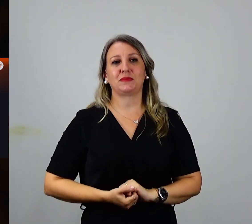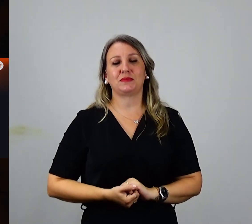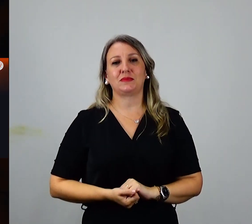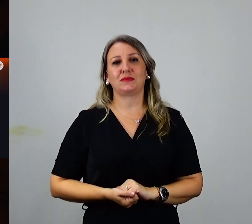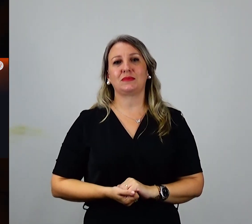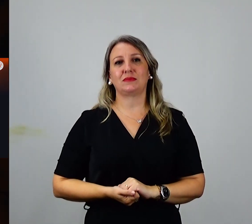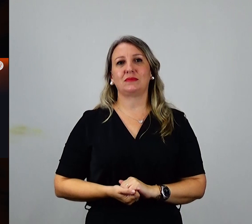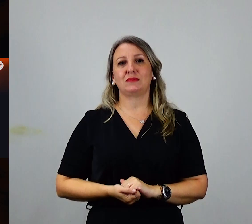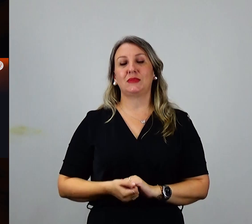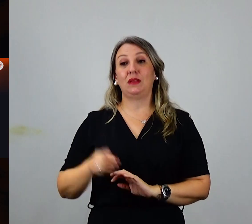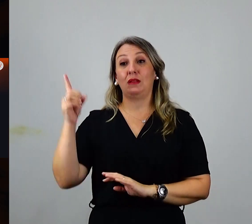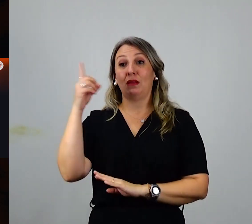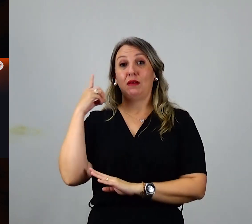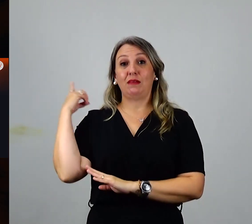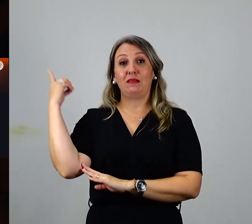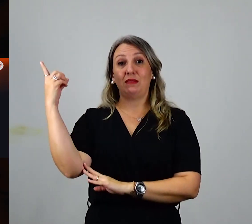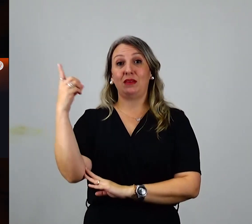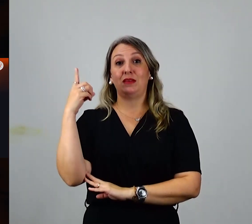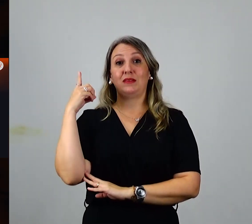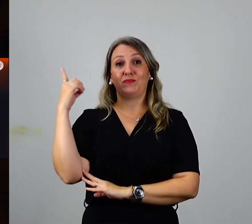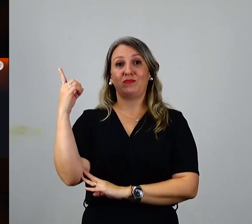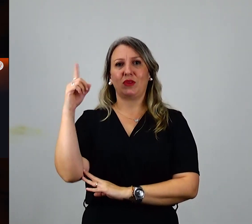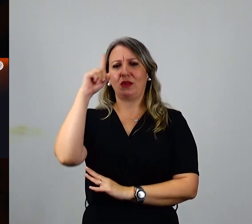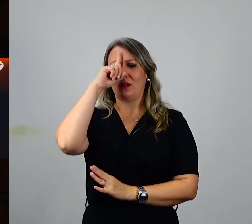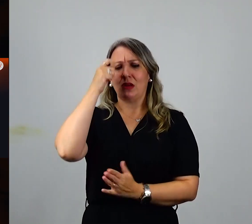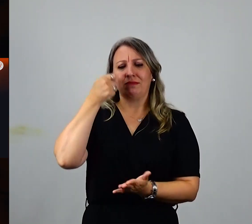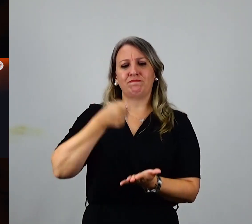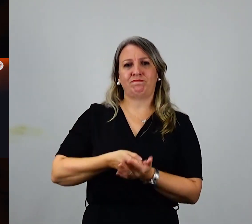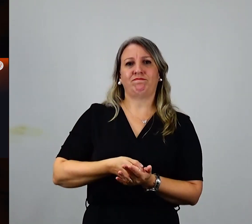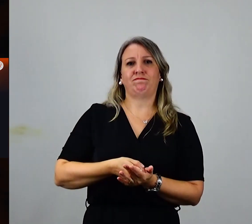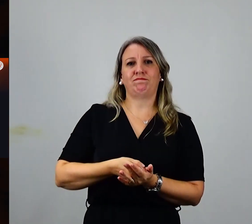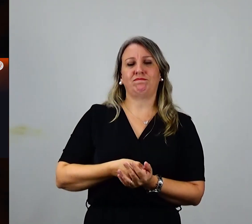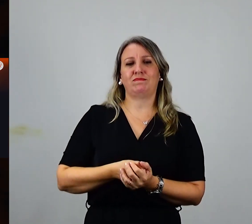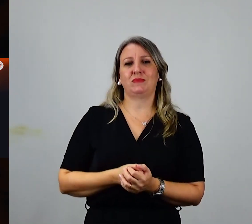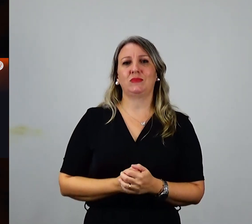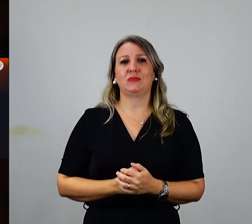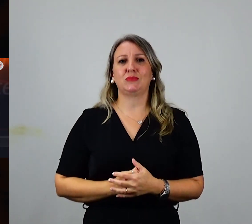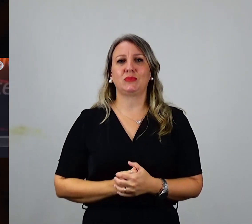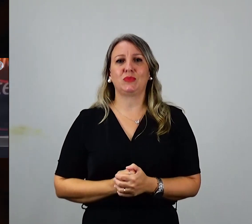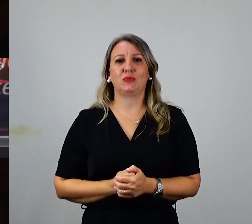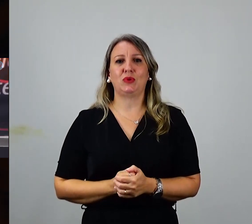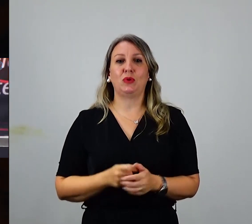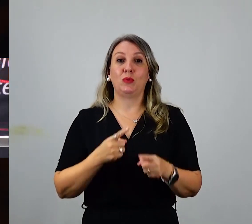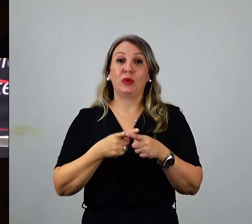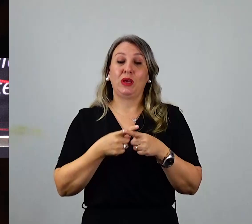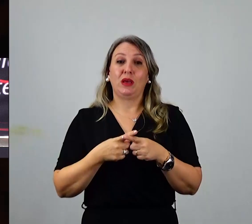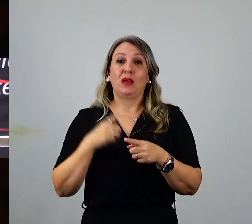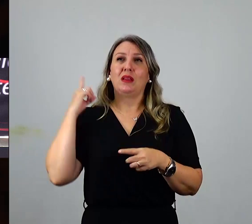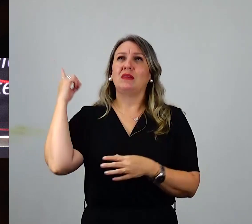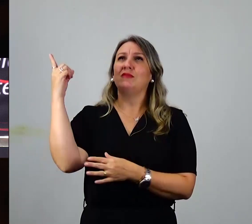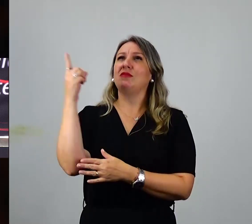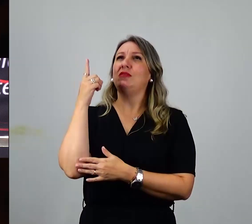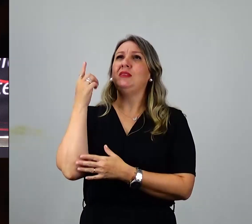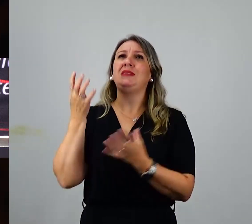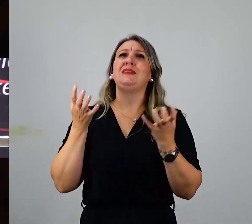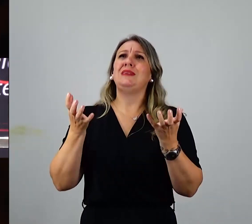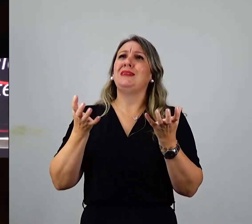Davi toma uma decisão. Ele buscava muitas coisas, ele queria muitas coisas, e ele conquistava muitas